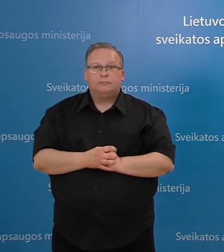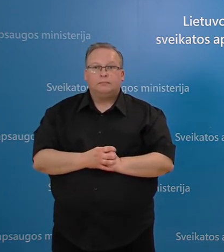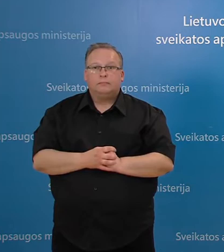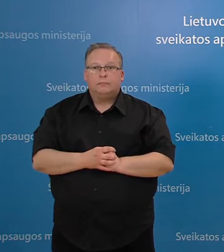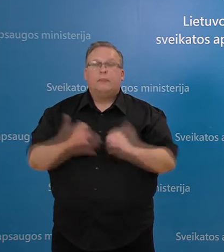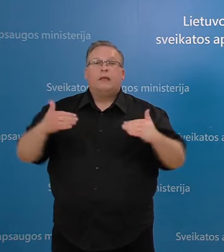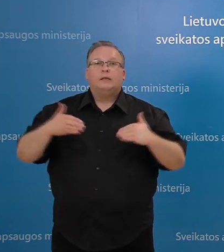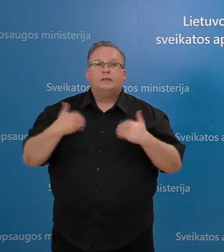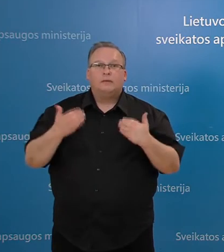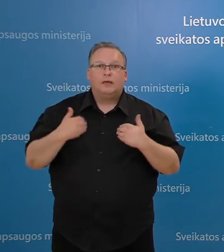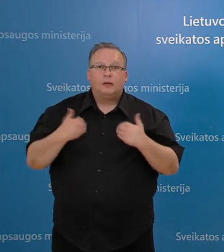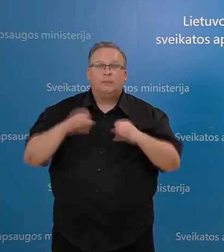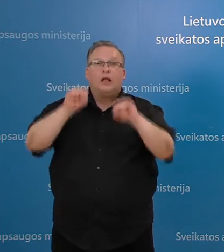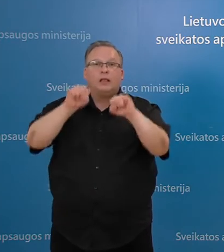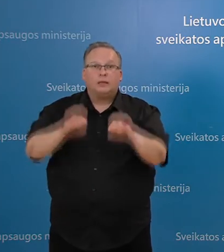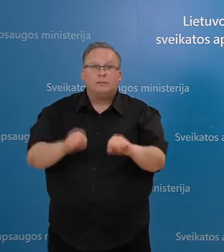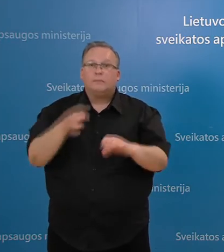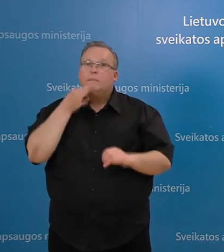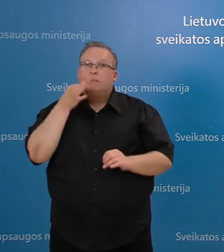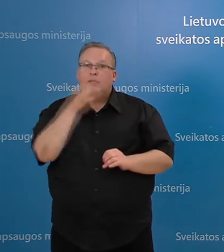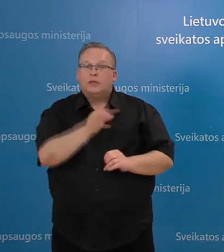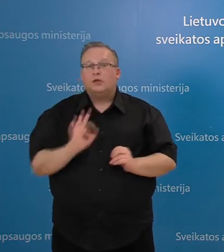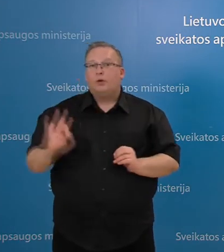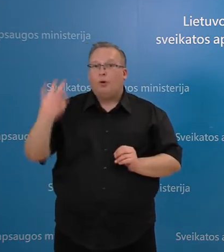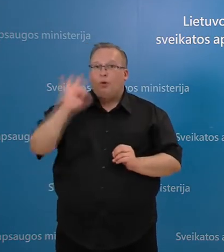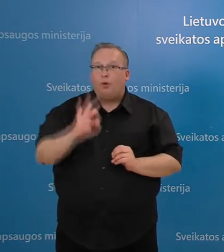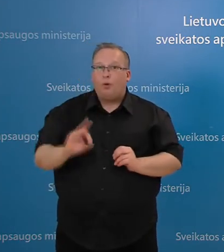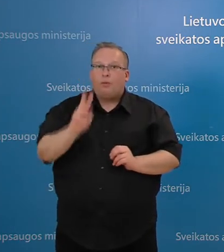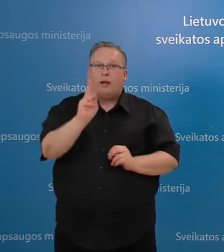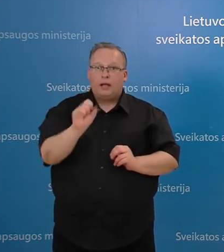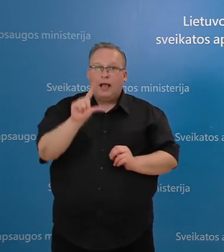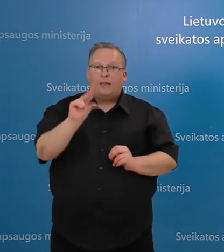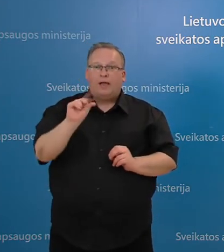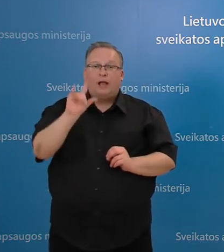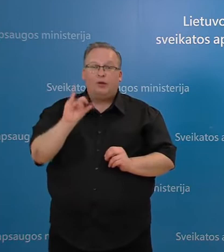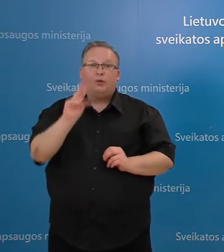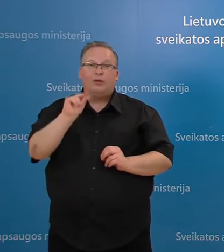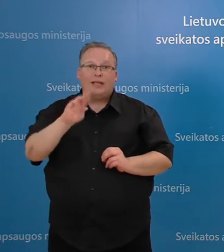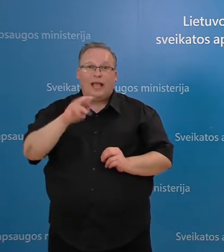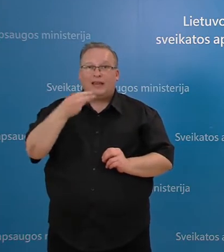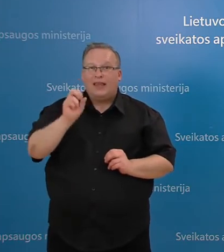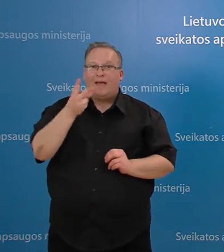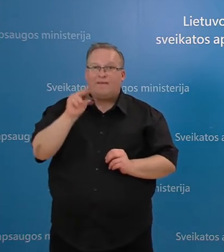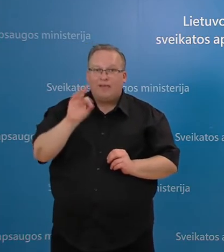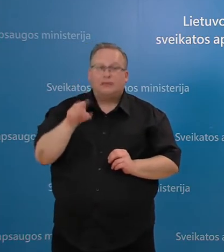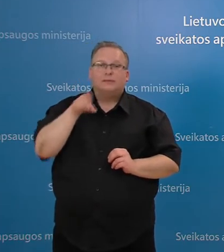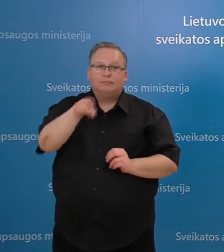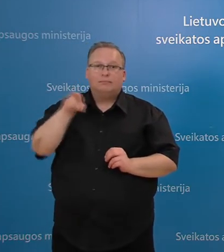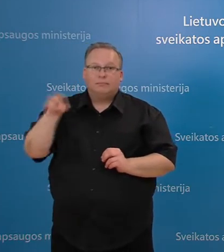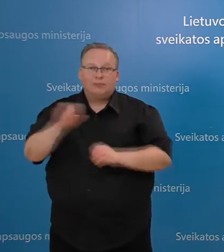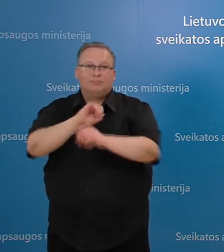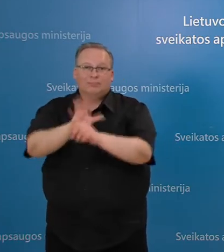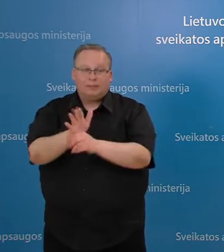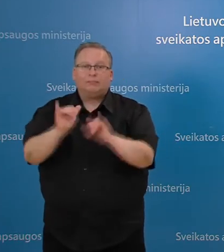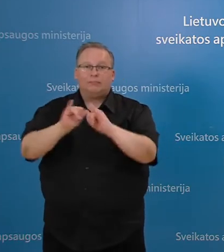Sveiki, ponia Lingienė, galbūt galėtumėt pasakyti dėl Kalvelių ir Kernavės tų atvejų, ar yra nustatyta,